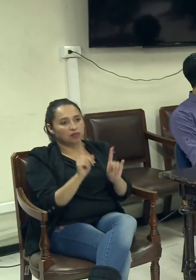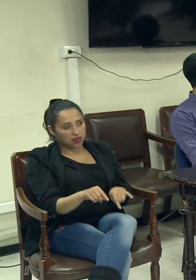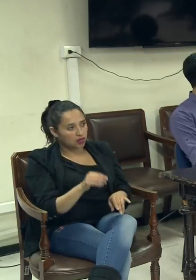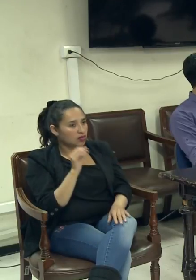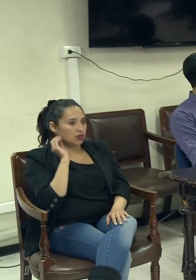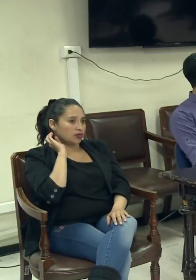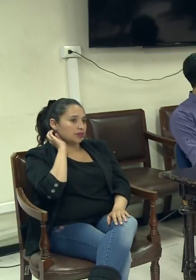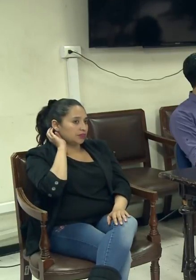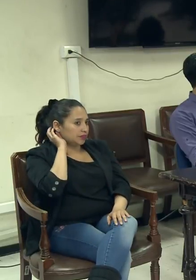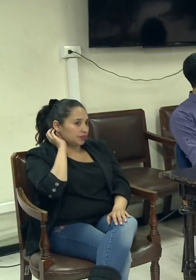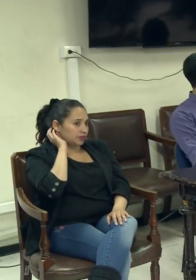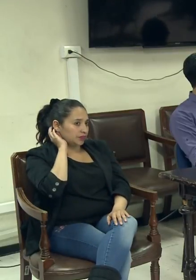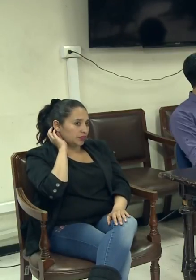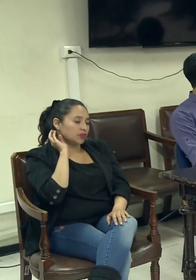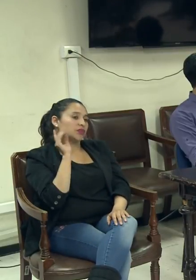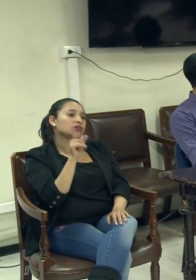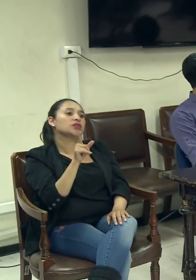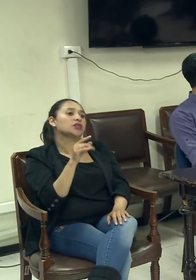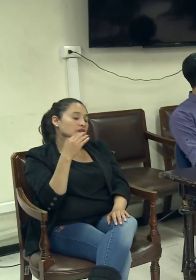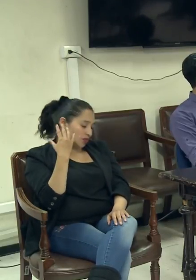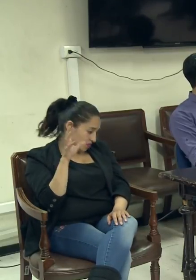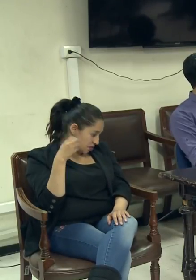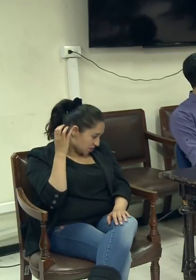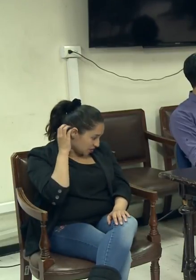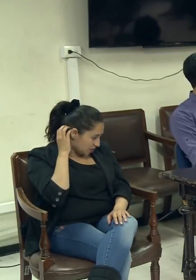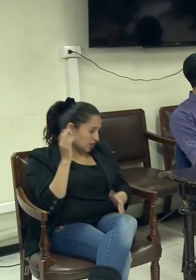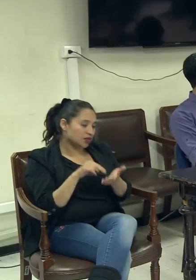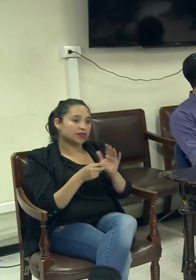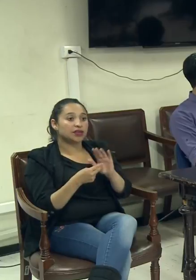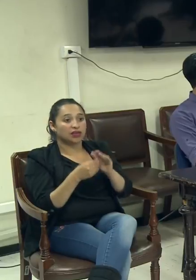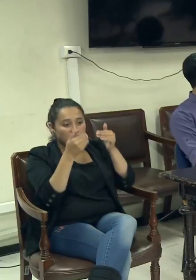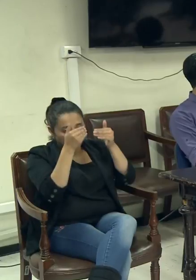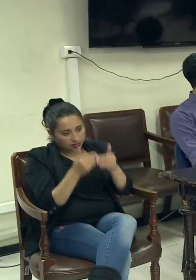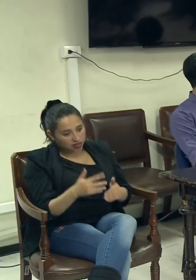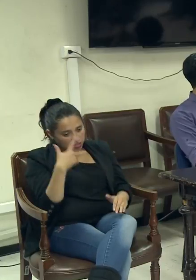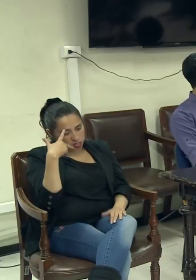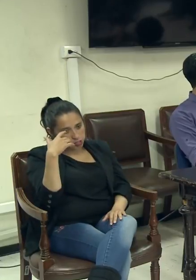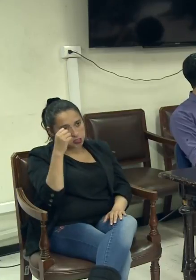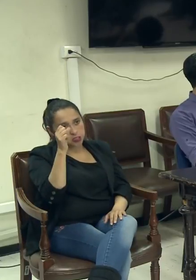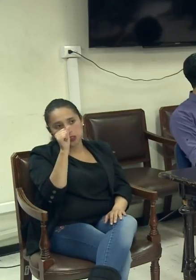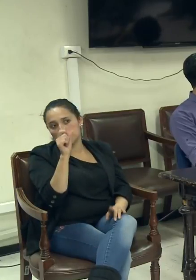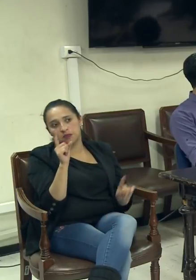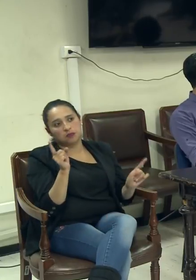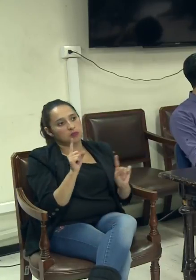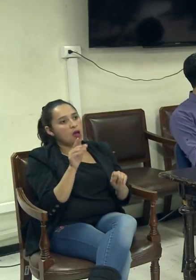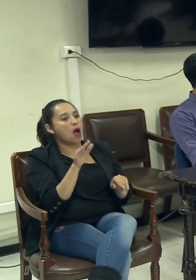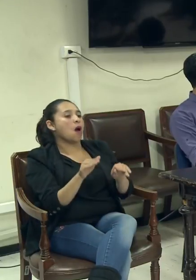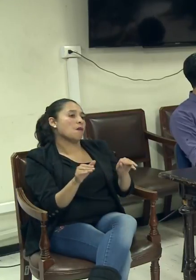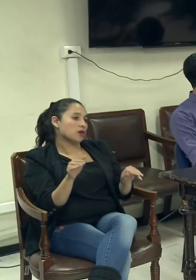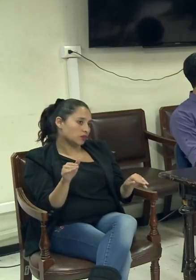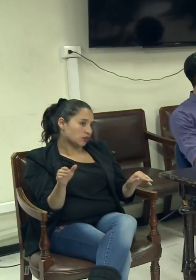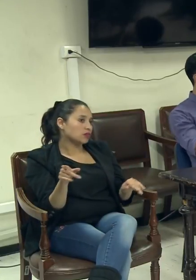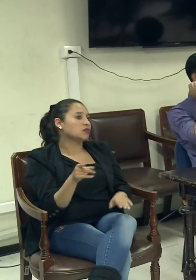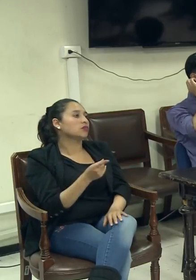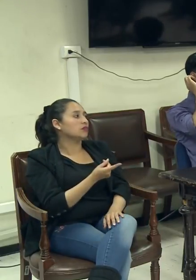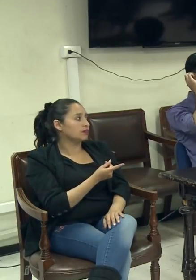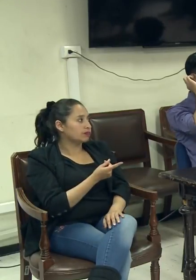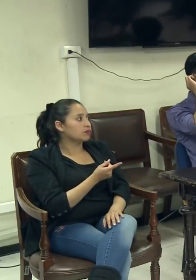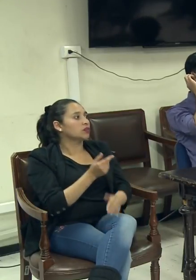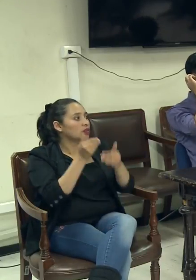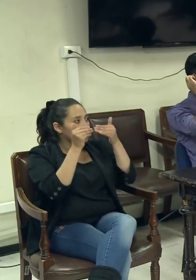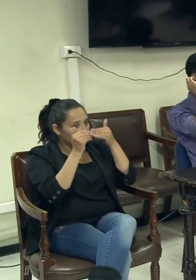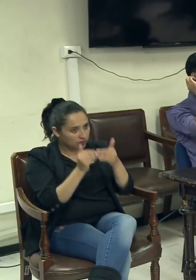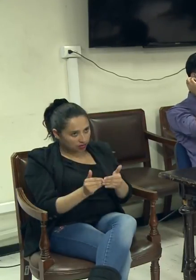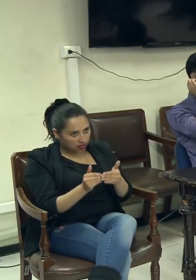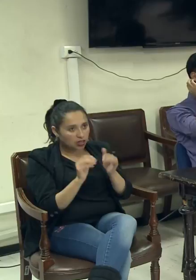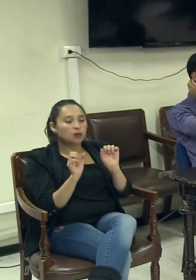parálisis cerebral produce discapacidad cognitiva, a veces produce solo una